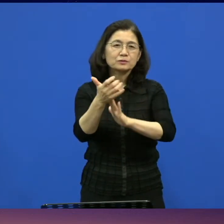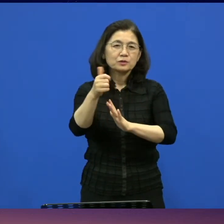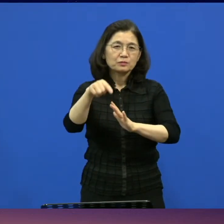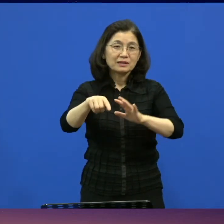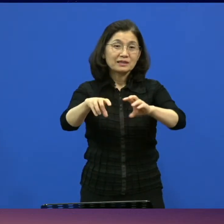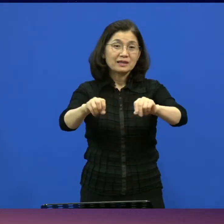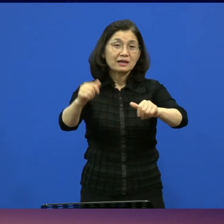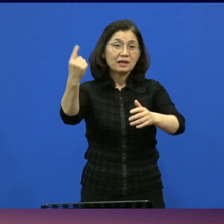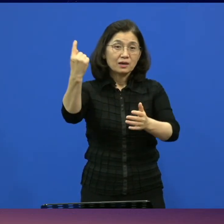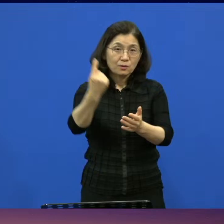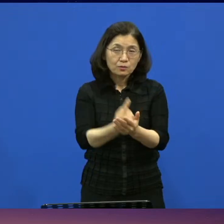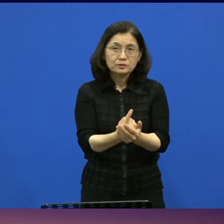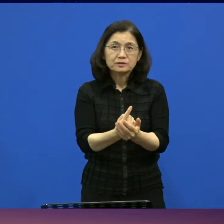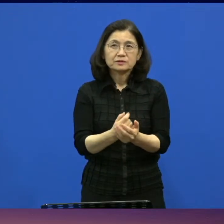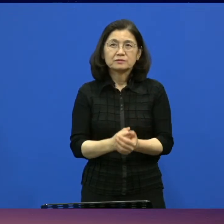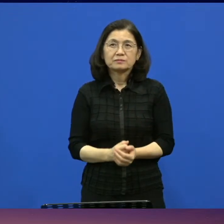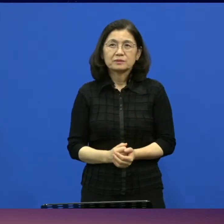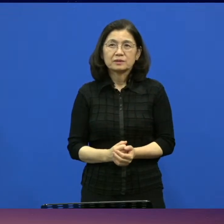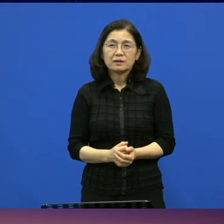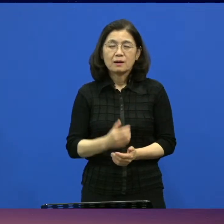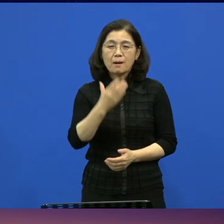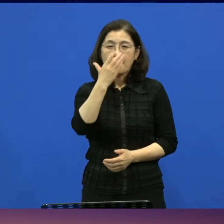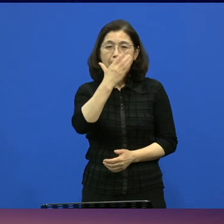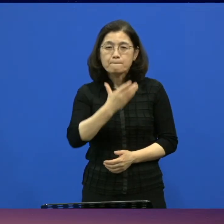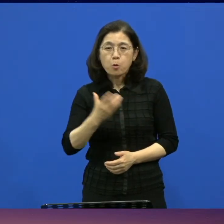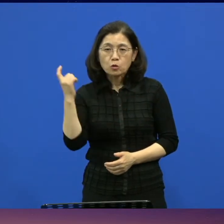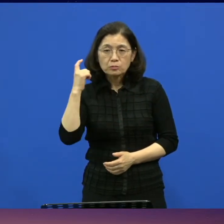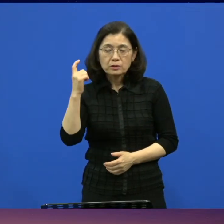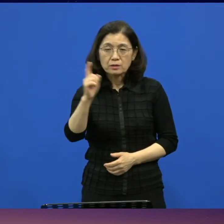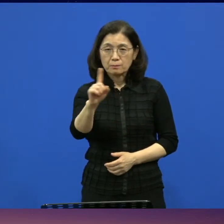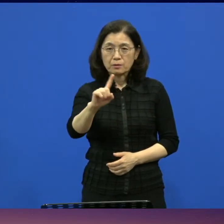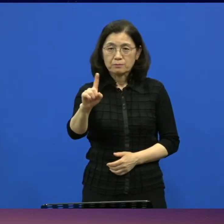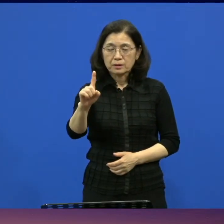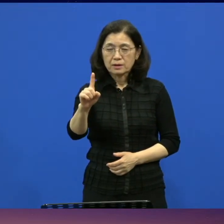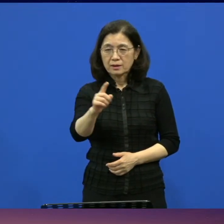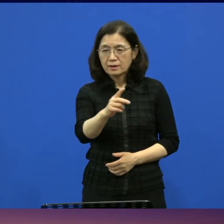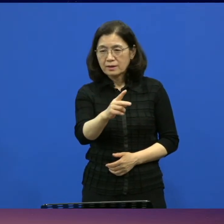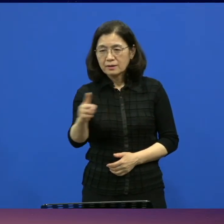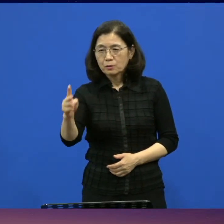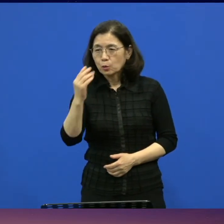여러분, 성경은, 복음은 낮아짐을 얘기하는 거예요. 그 낮아짐이 우리를 구원하신 거예요.